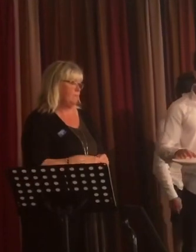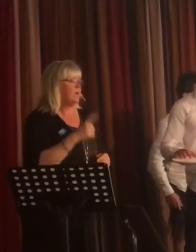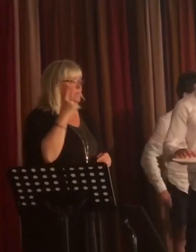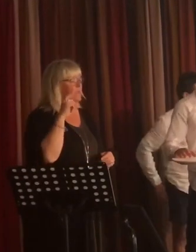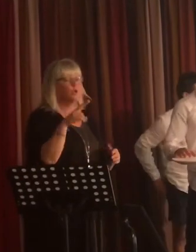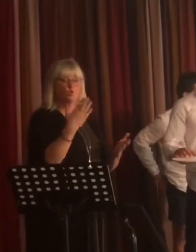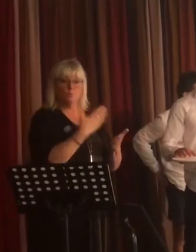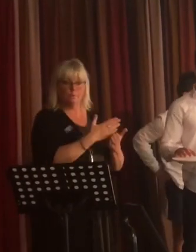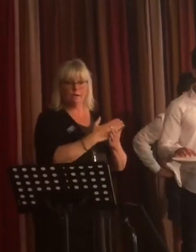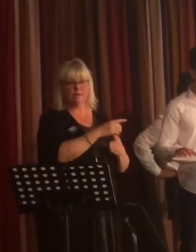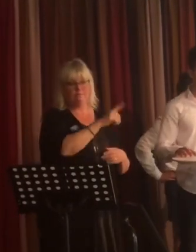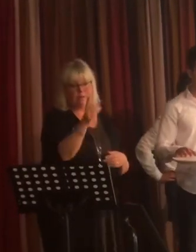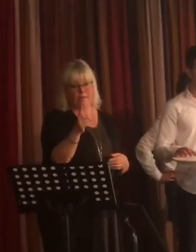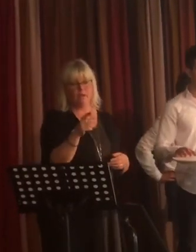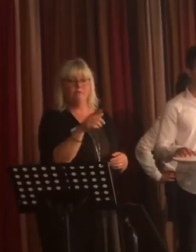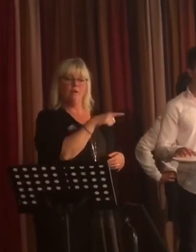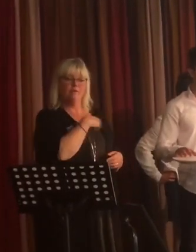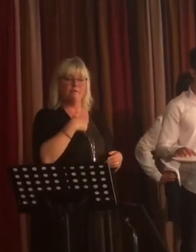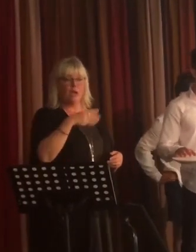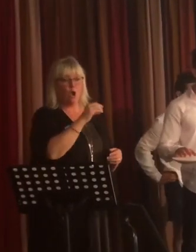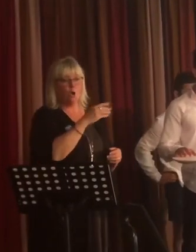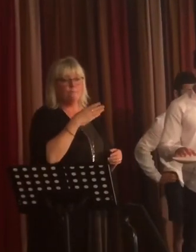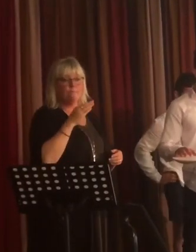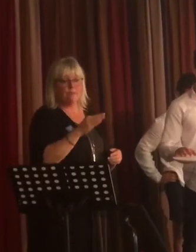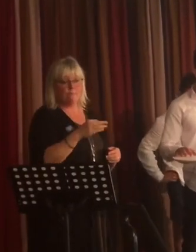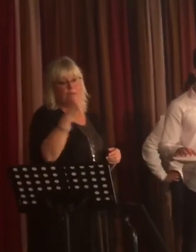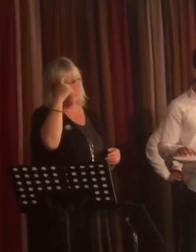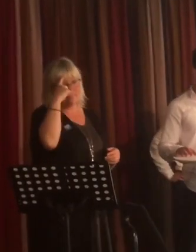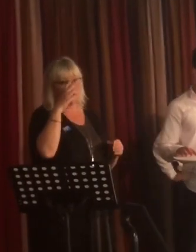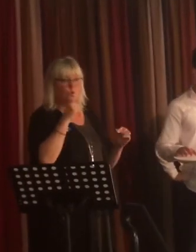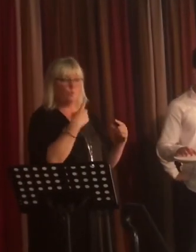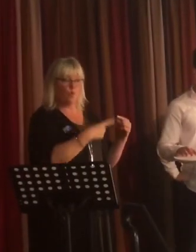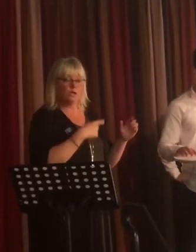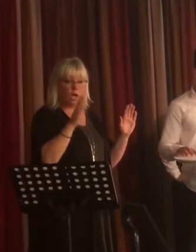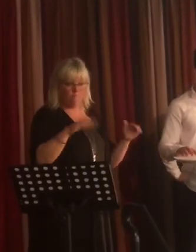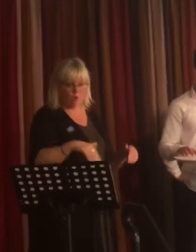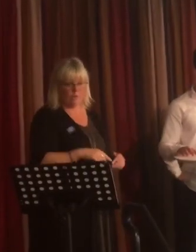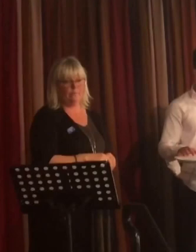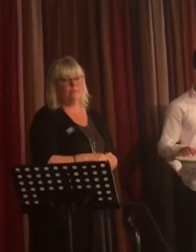nu berätta för er vad vi i Al-Prep tänker om det här året som varit.